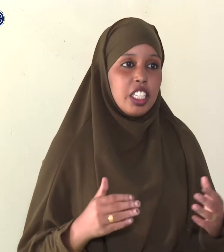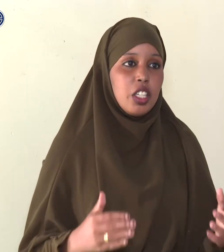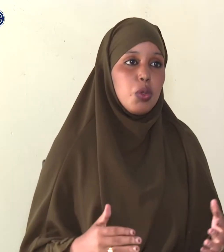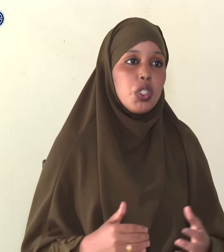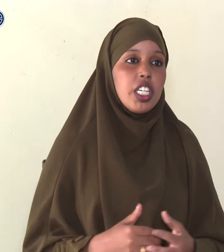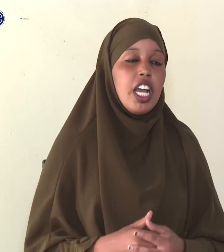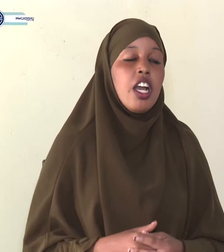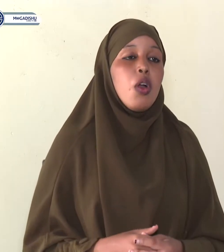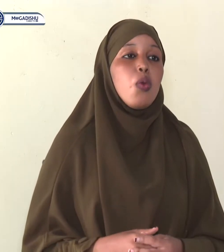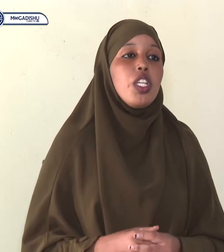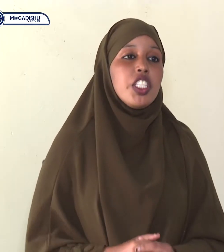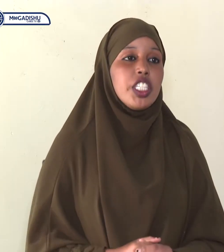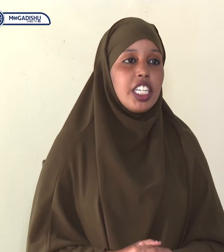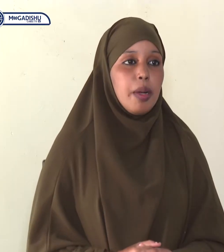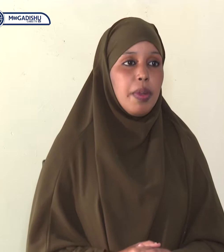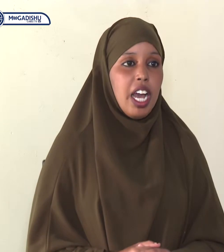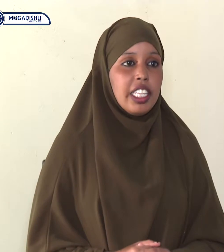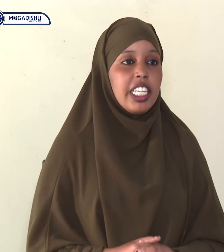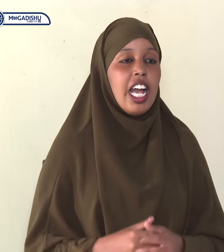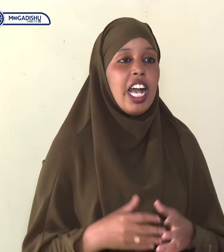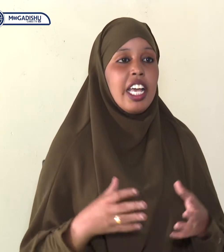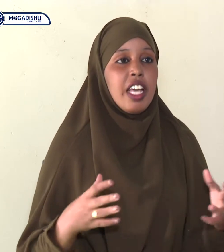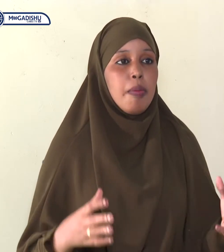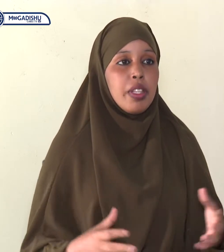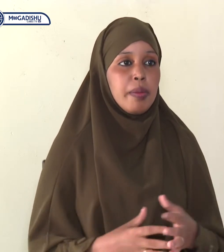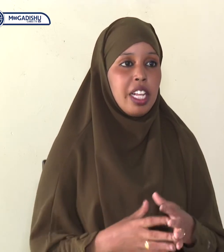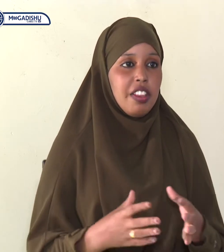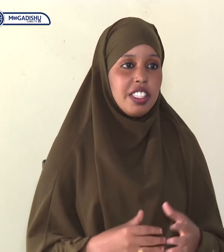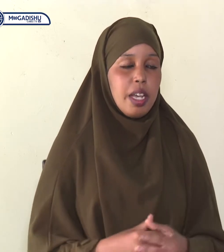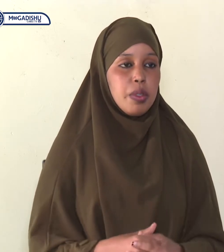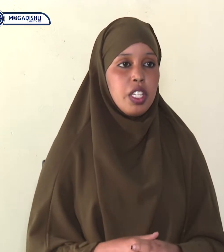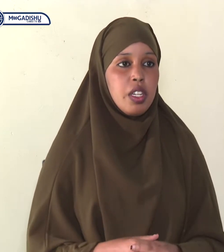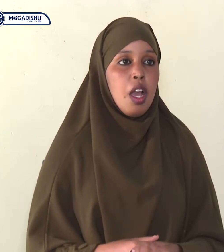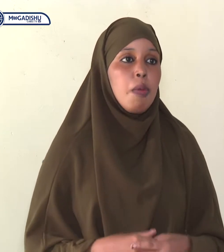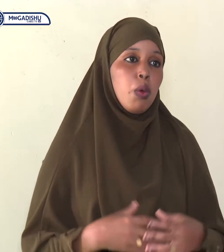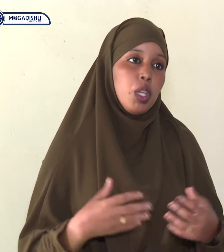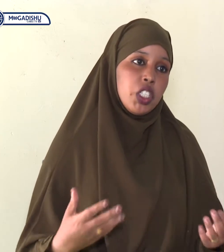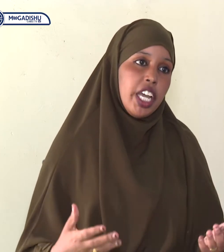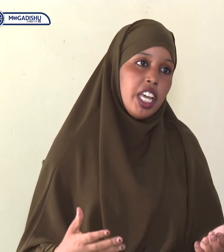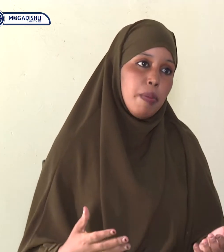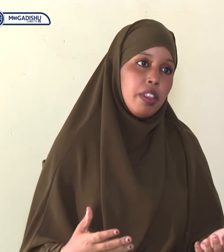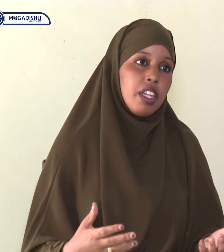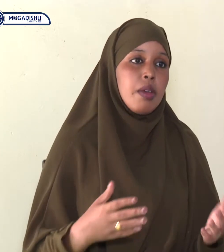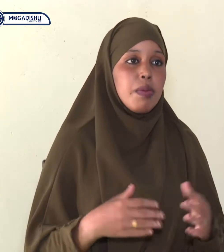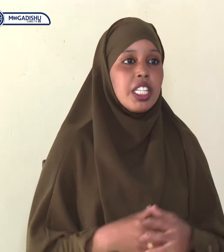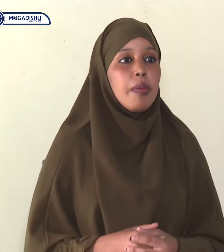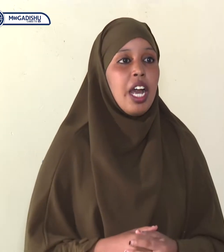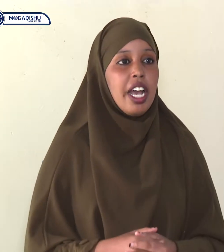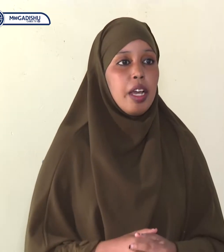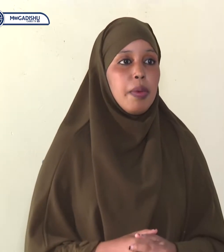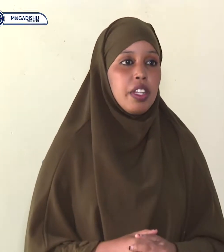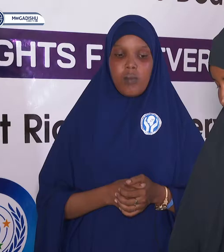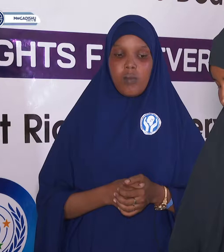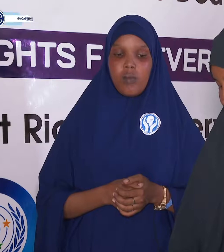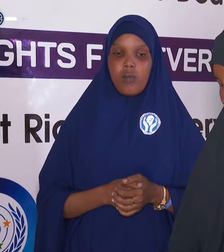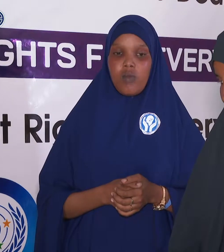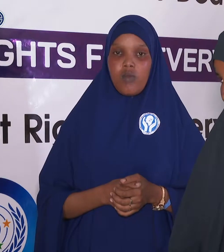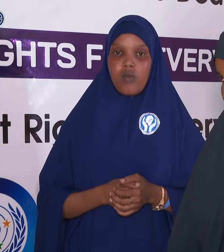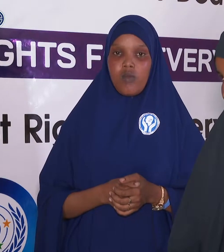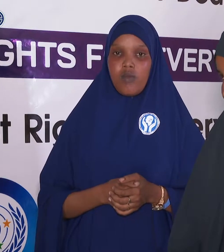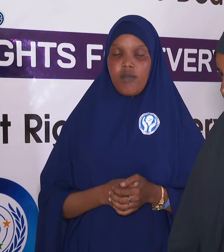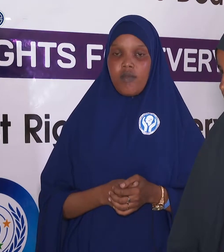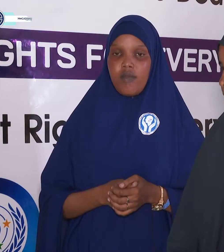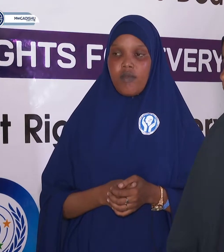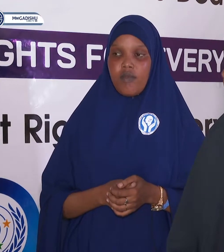ardayda dhigata dugsiga wiilasha iyo gabdhaha tiro ahaan yaa badan markaad xisaabiseen oo wiilasha ayaa badan mise gabdhaha ayaa badan